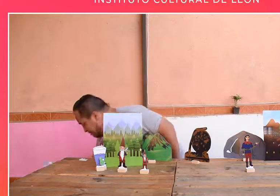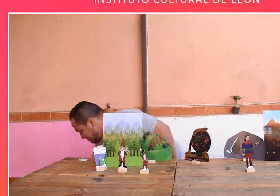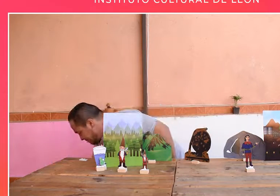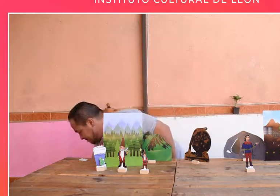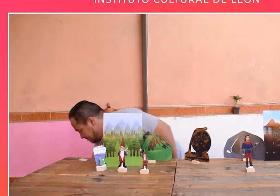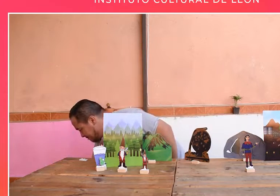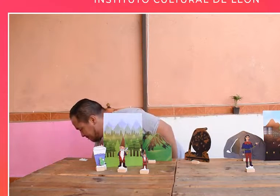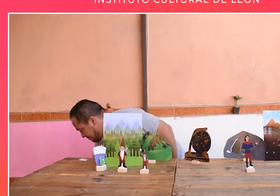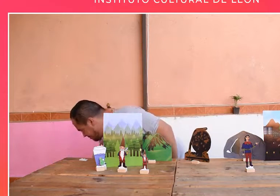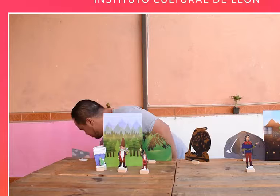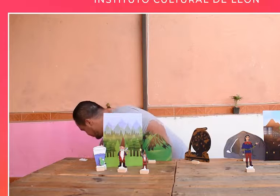Entonces fue a buscarla.